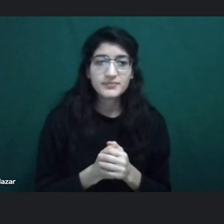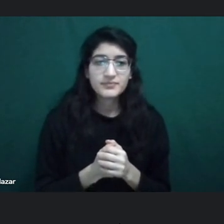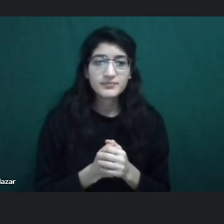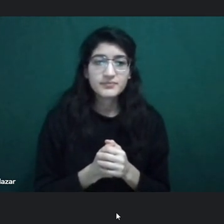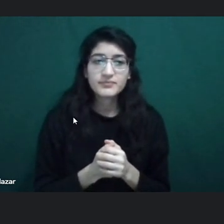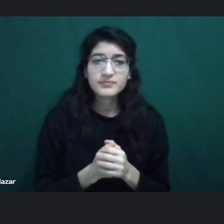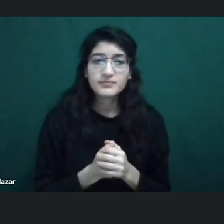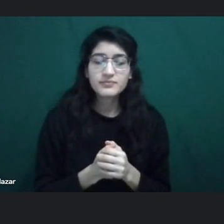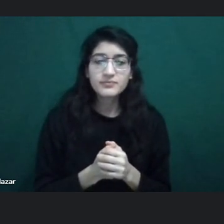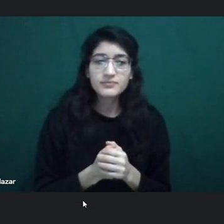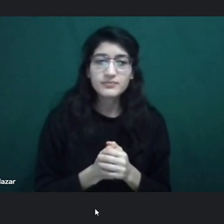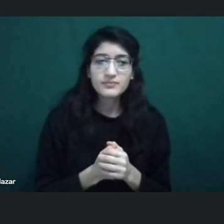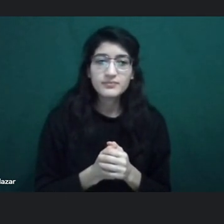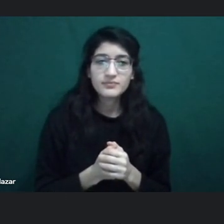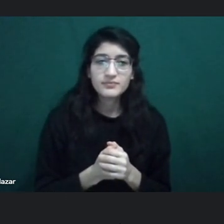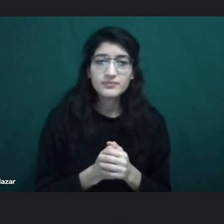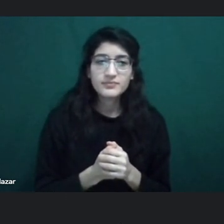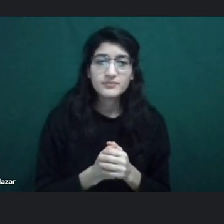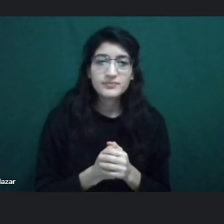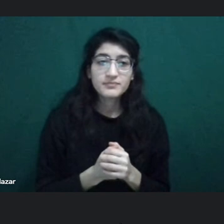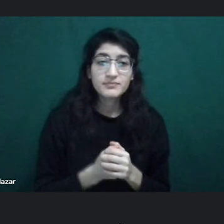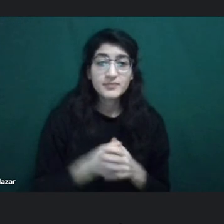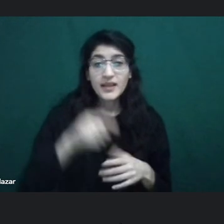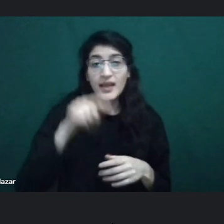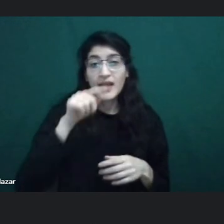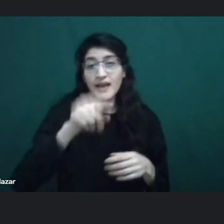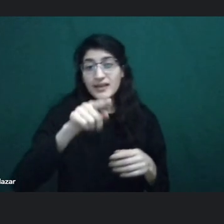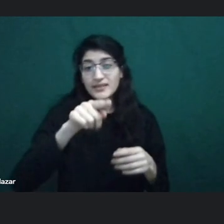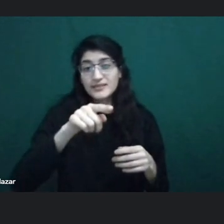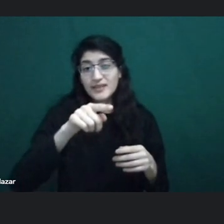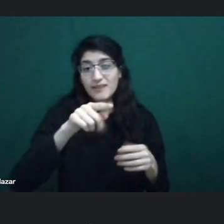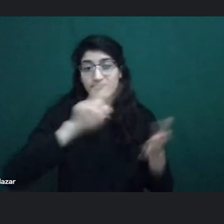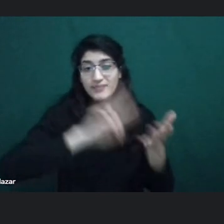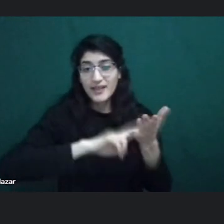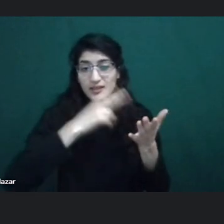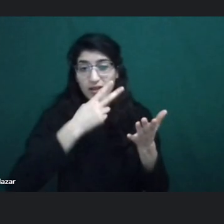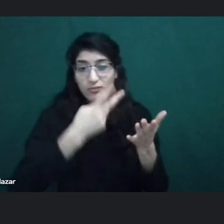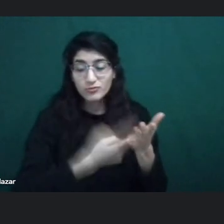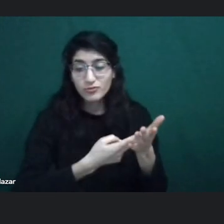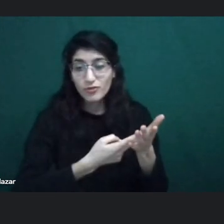Esta sería la traducción. Después, sí, no sé si alguien la hizo.